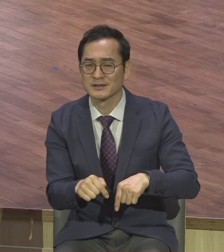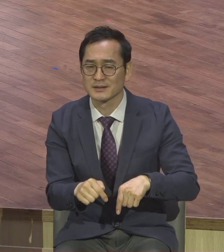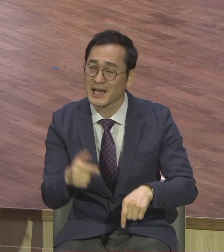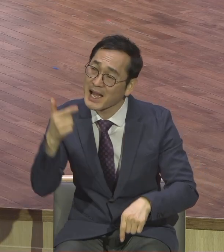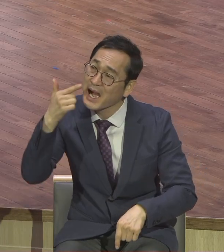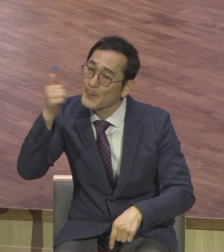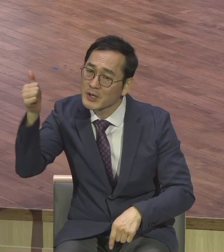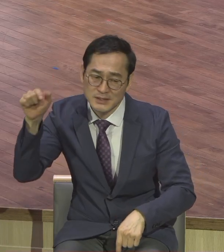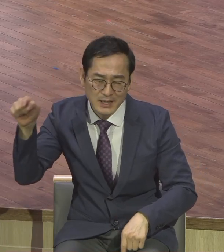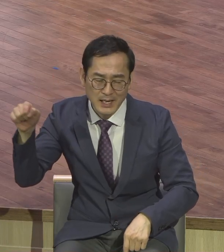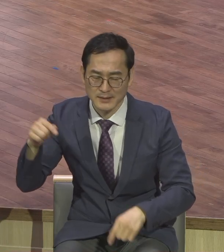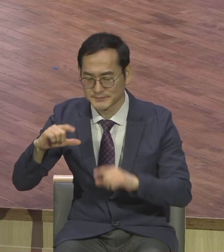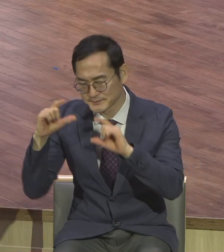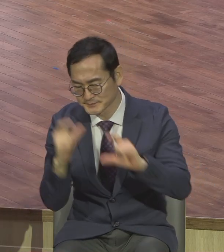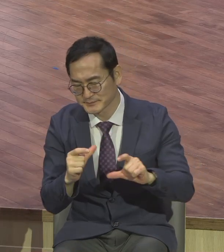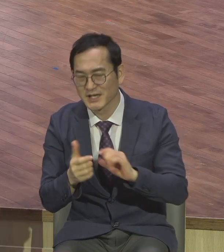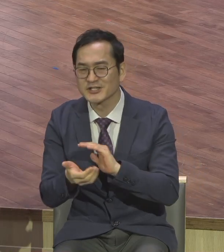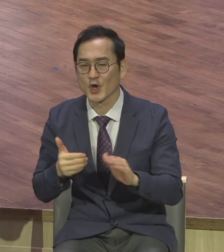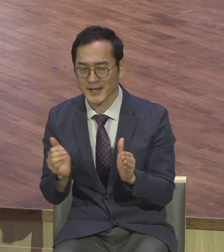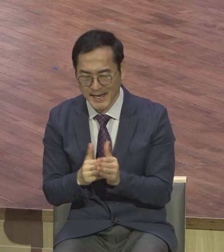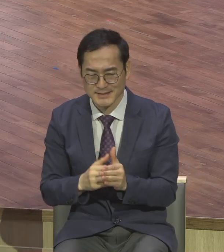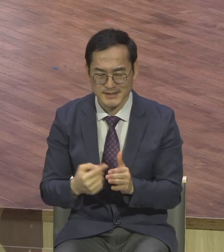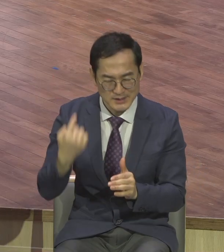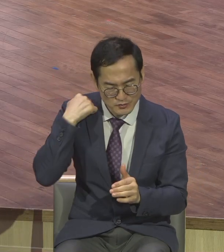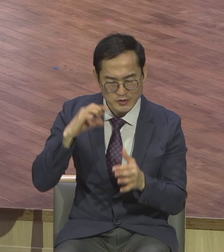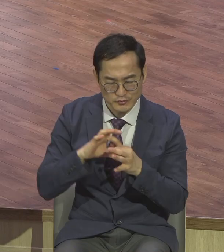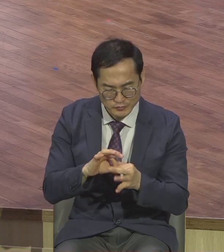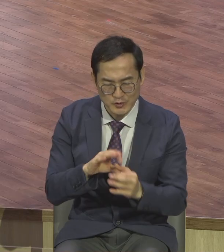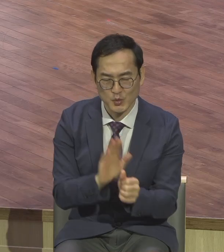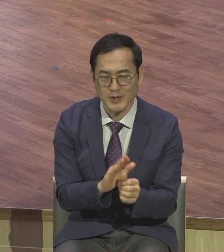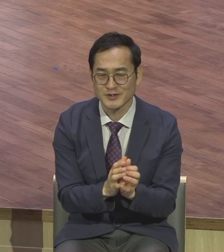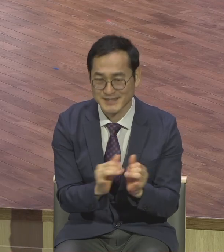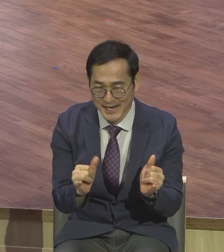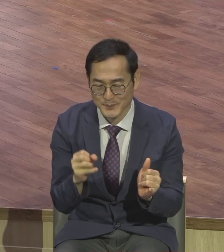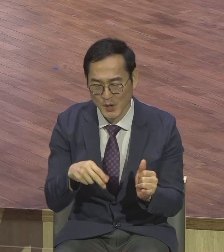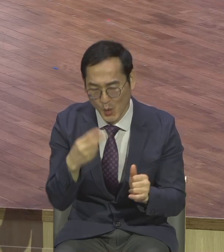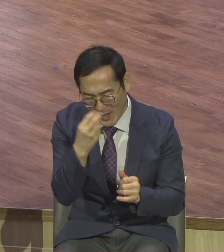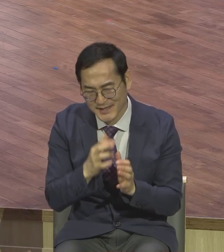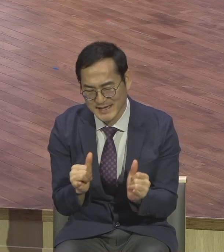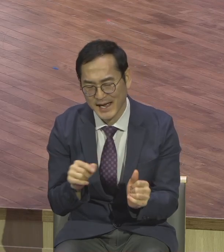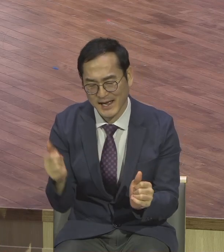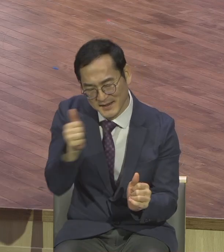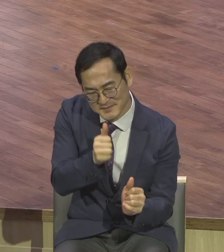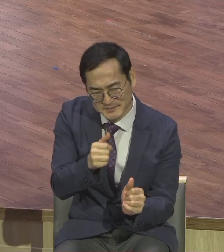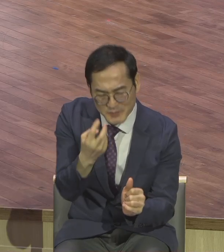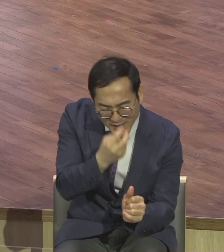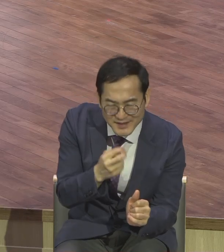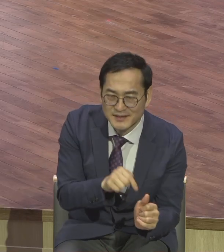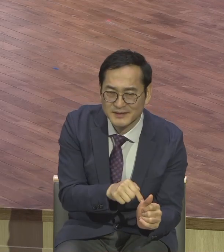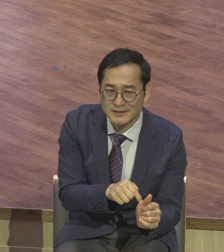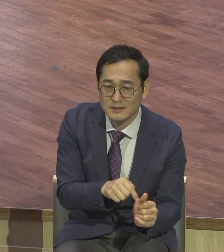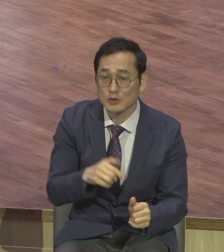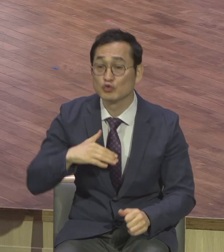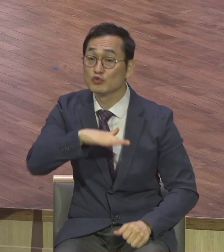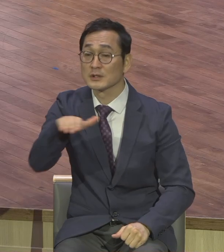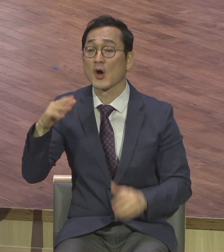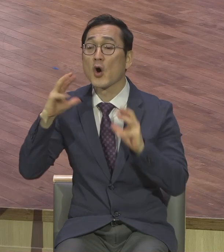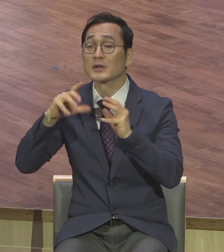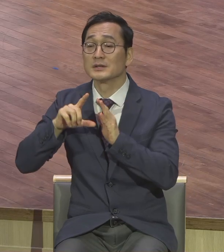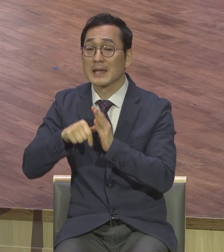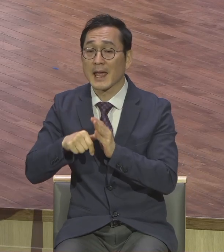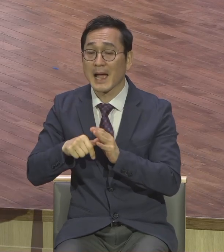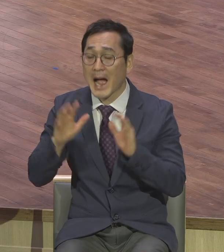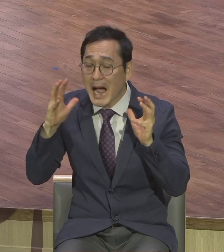아버지가 정한 때까지 후견인과 청지기 아래에 있나니 이와 같이 우리도 어렸을 때에 이 세상의